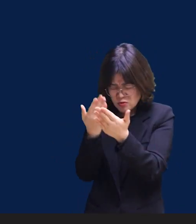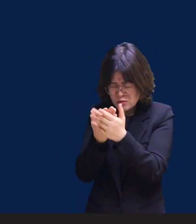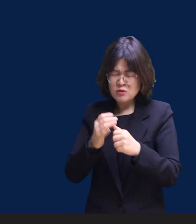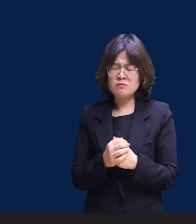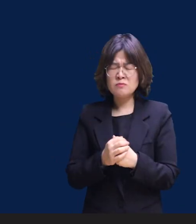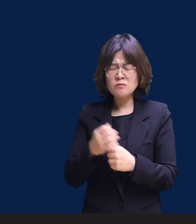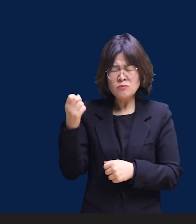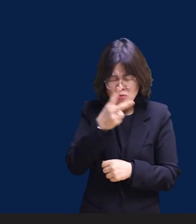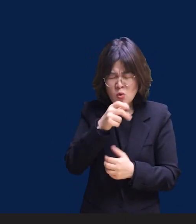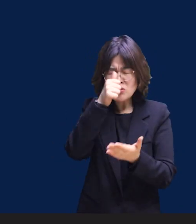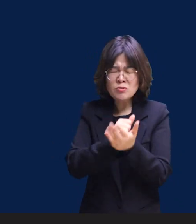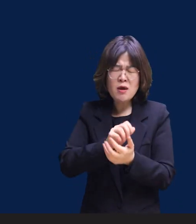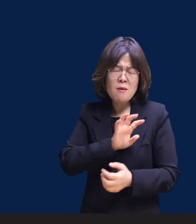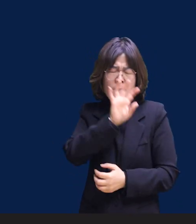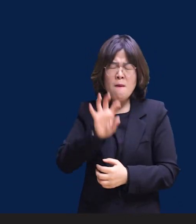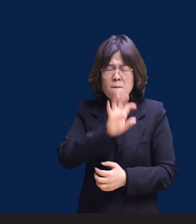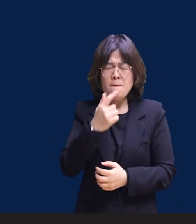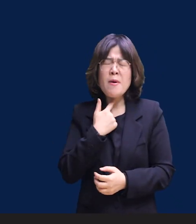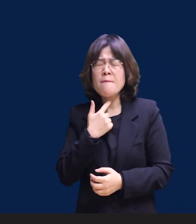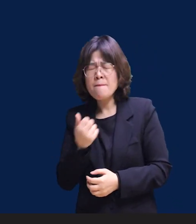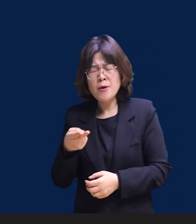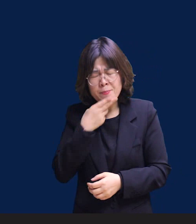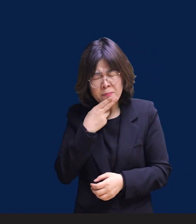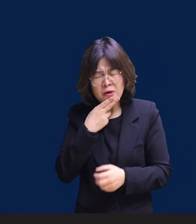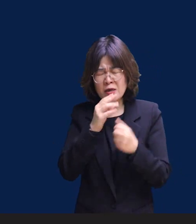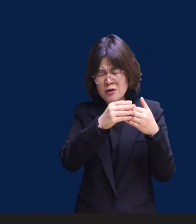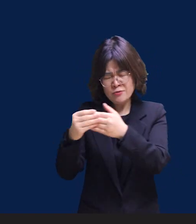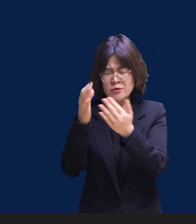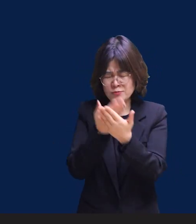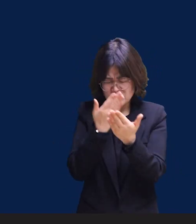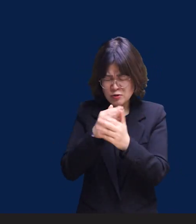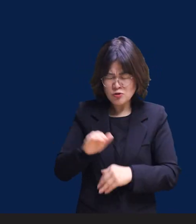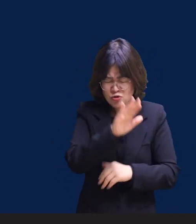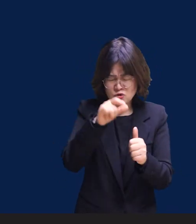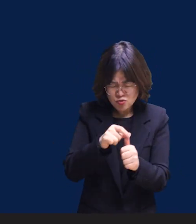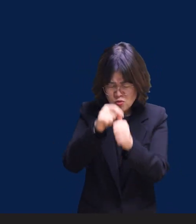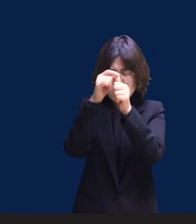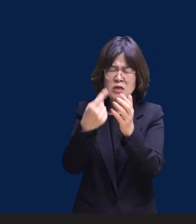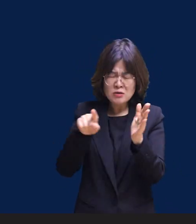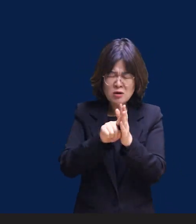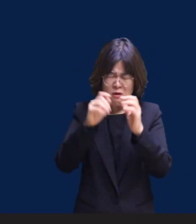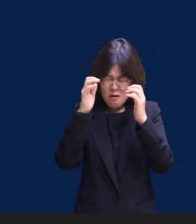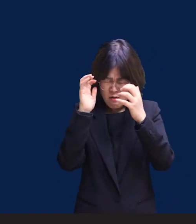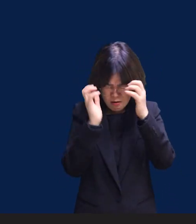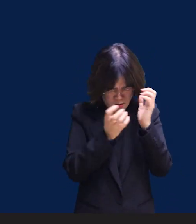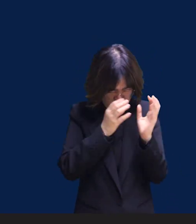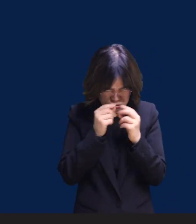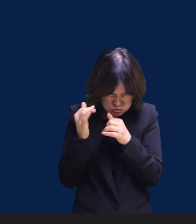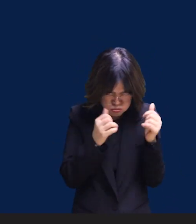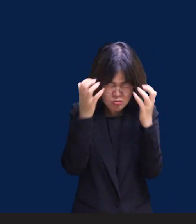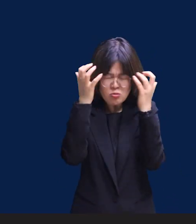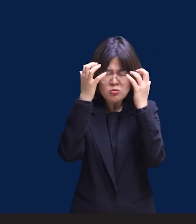용서하시고 다시는 이러한 죄를 반복하지 않게 하여 주시옵소서. 저희를 구원하시러 온갖 고초당하신